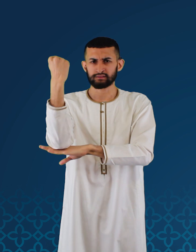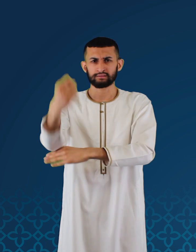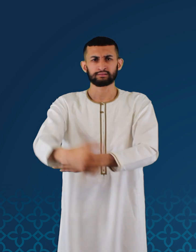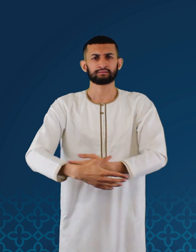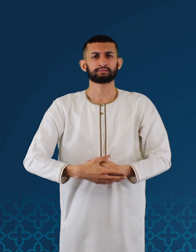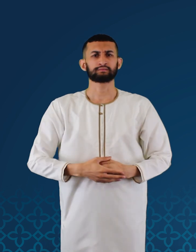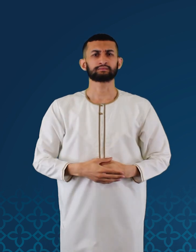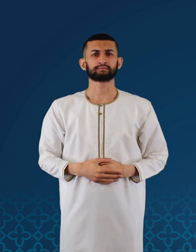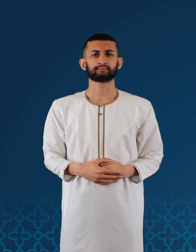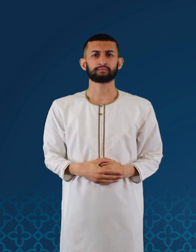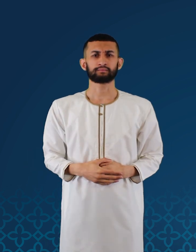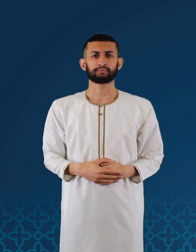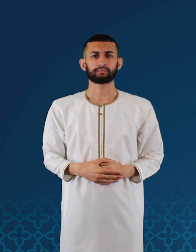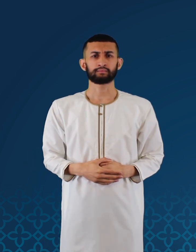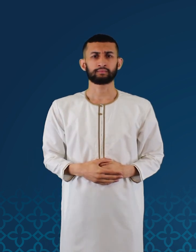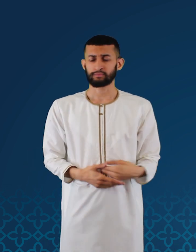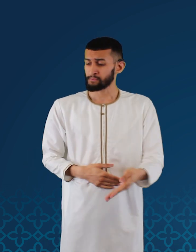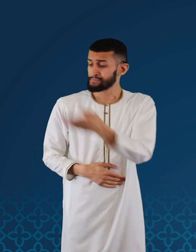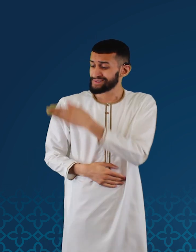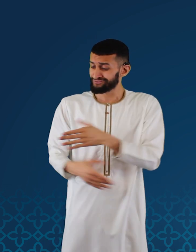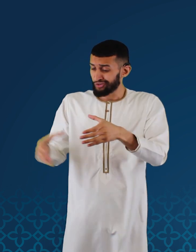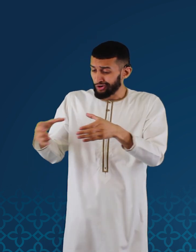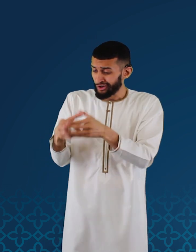بعاد إرم ذات